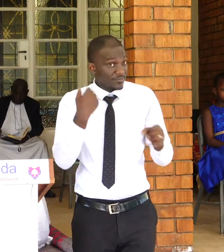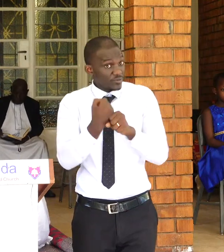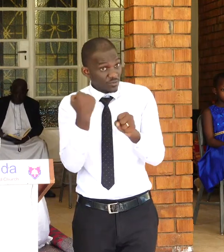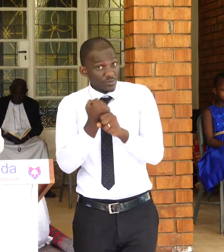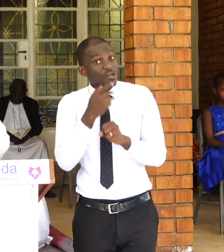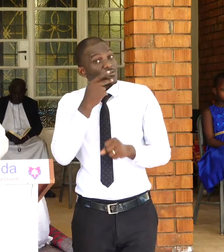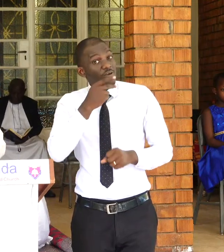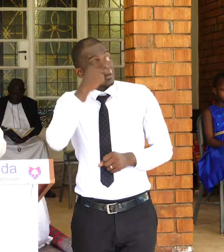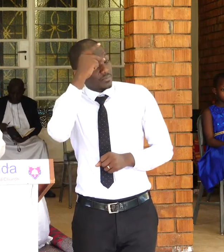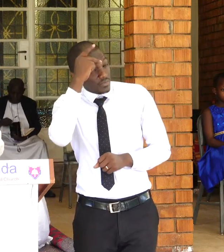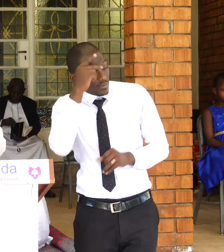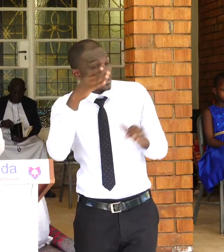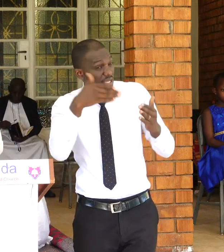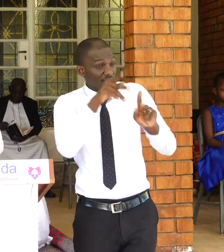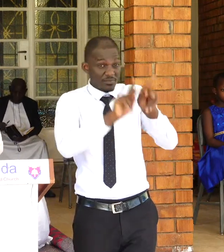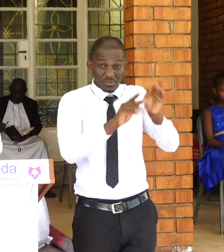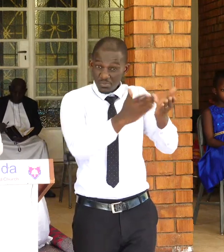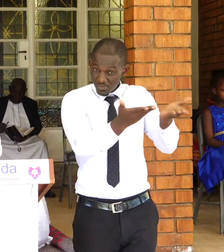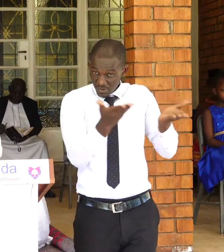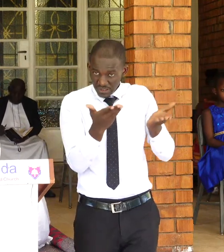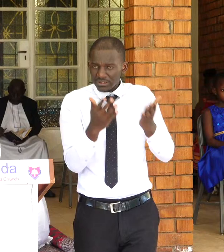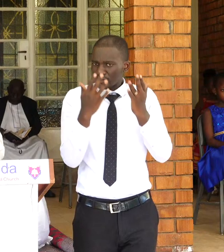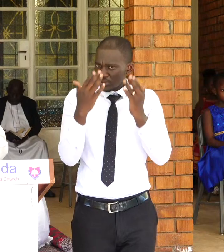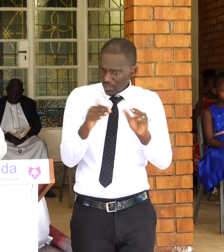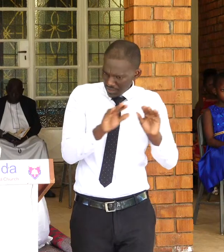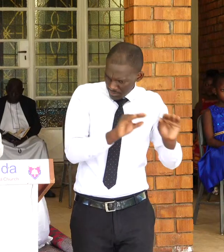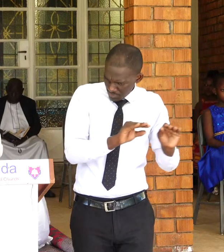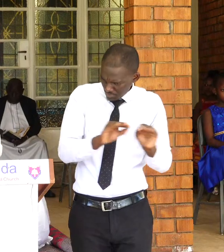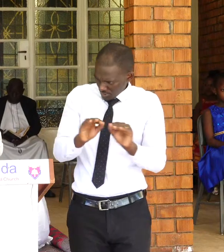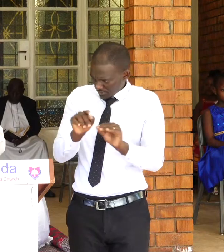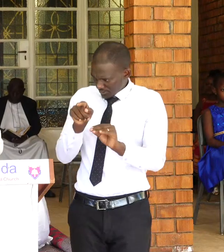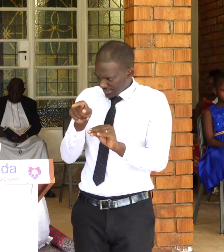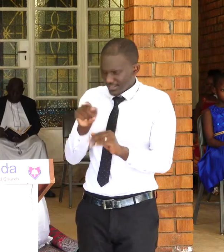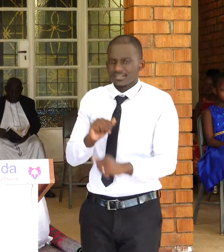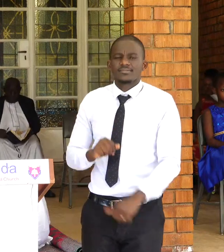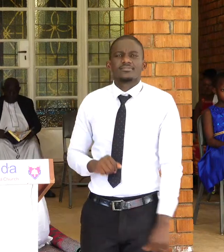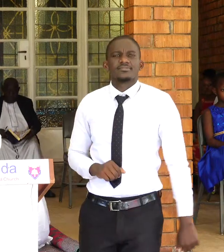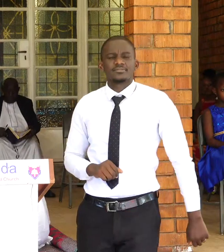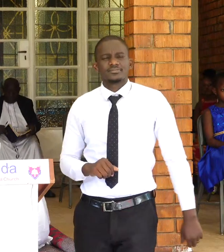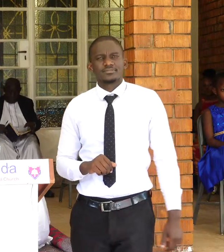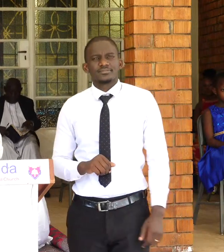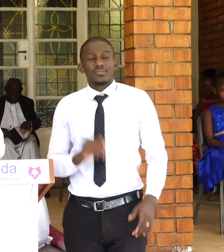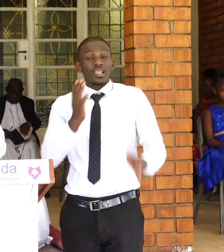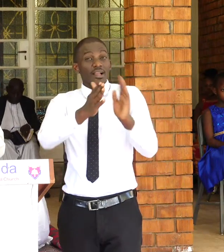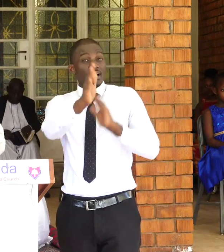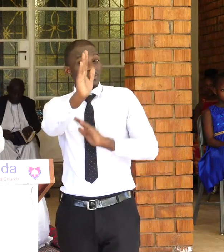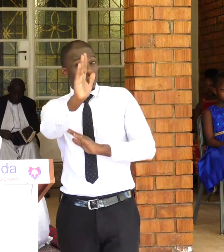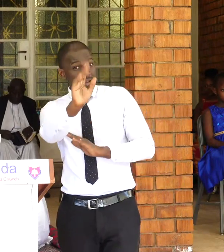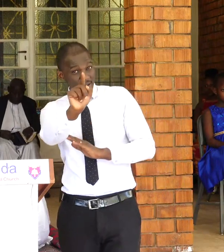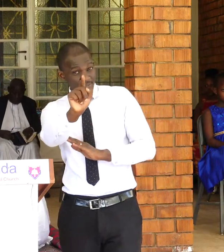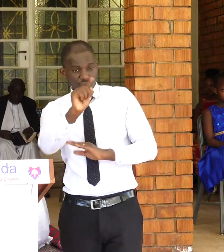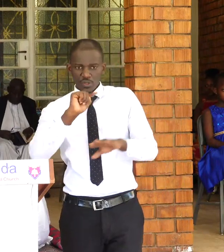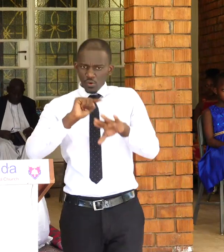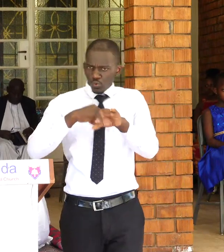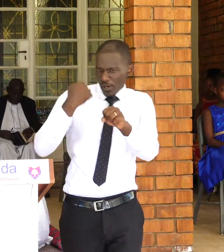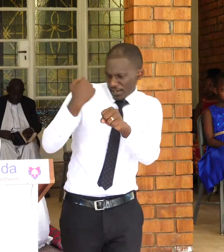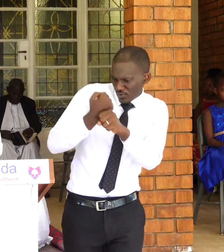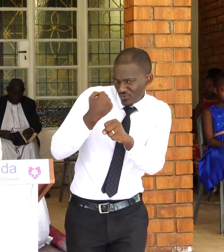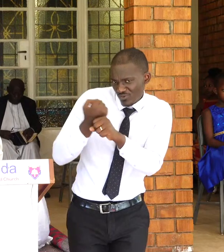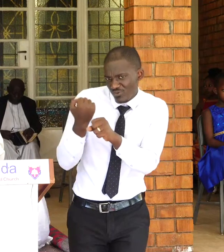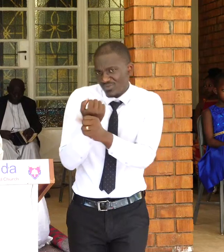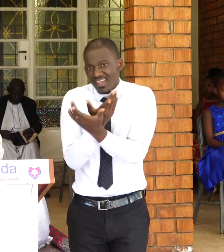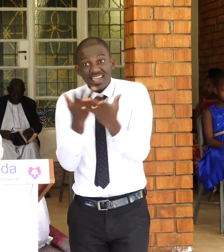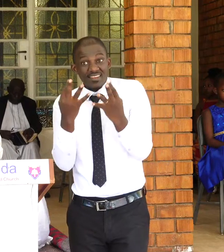abantu Katonda batadde mu bulamu bwo. Kakati kaŋŋende ku kino, Katonda buli lwe tumukolera